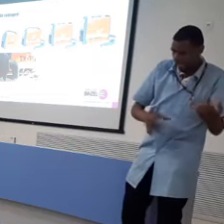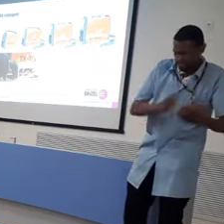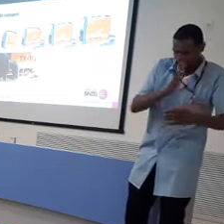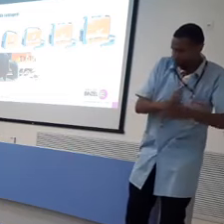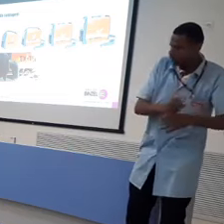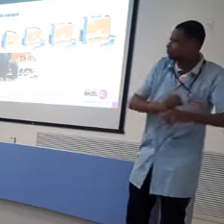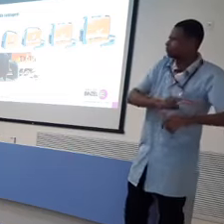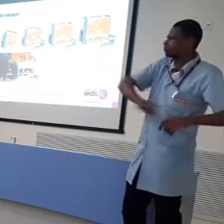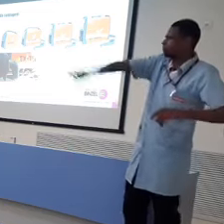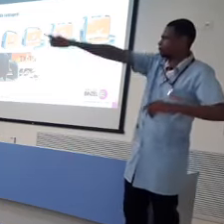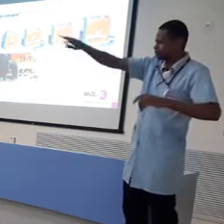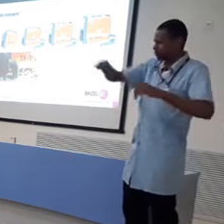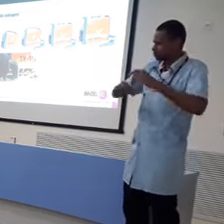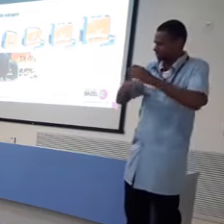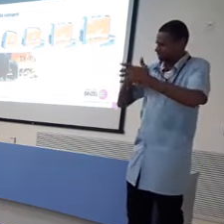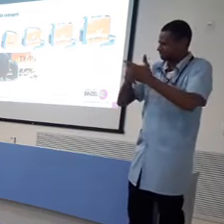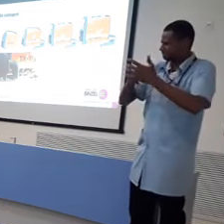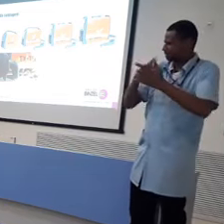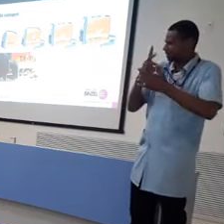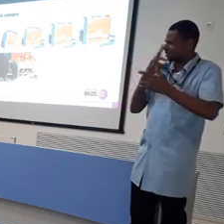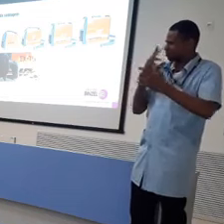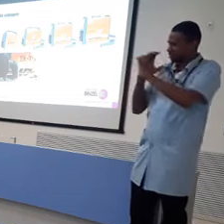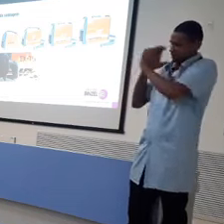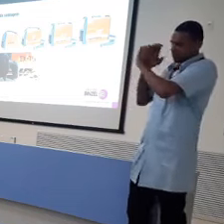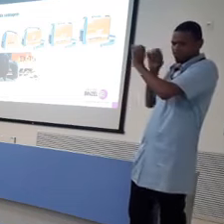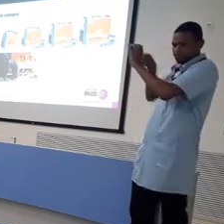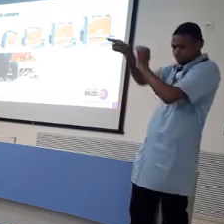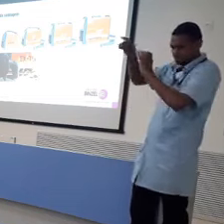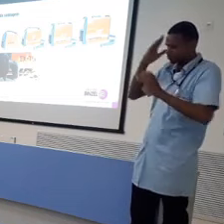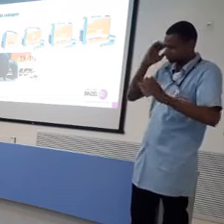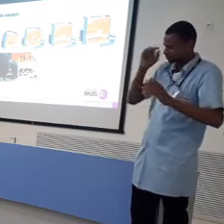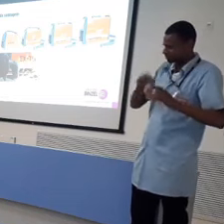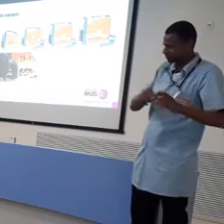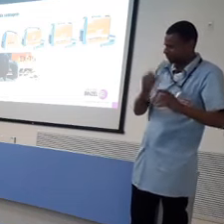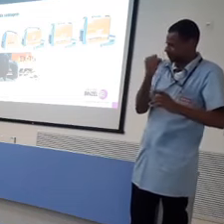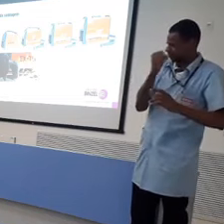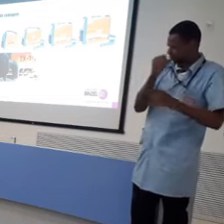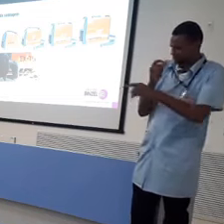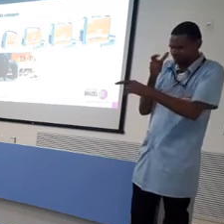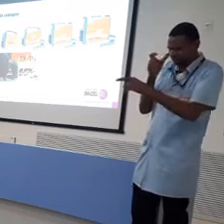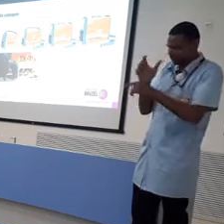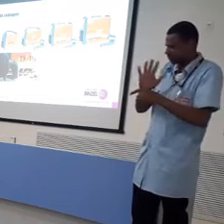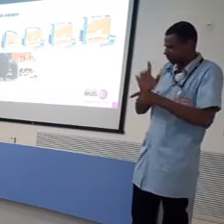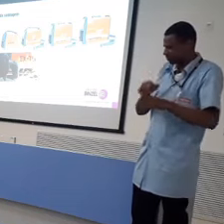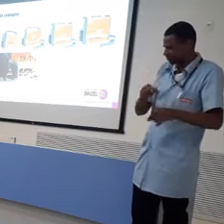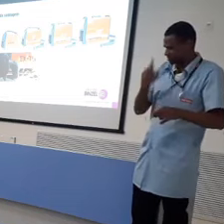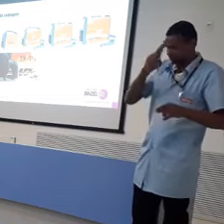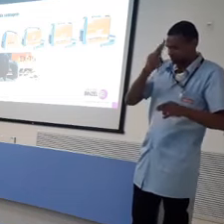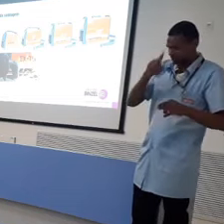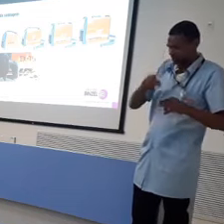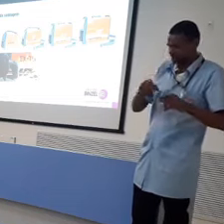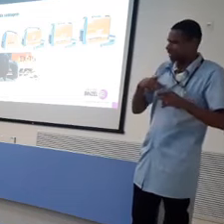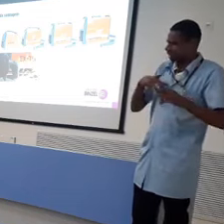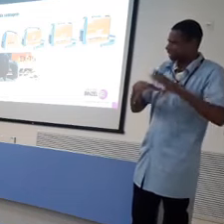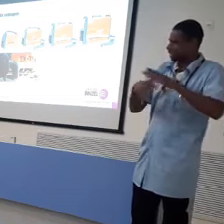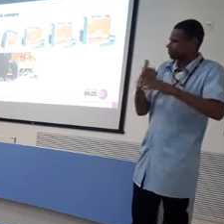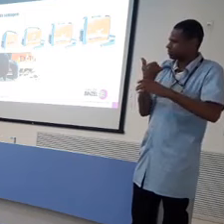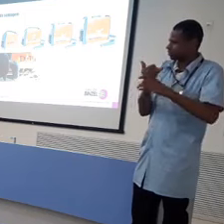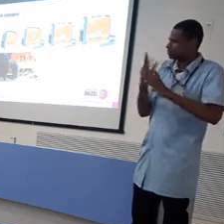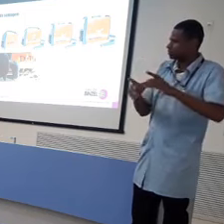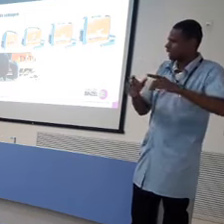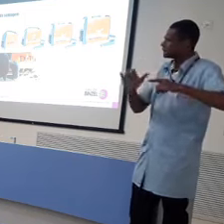ele sai voando como se fosse um míssil. Eu já vi até uma matéria, se não me engano, estava até no YouTube, que destruiu uma casa,